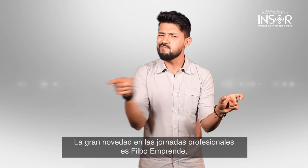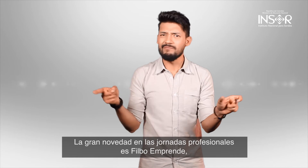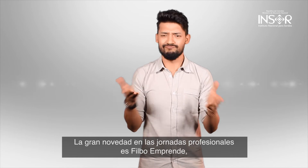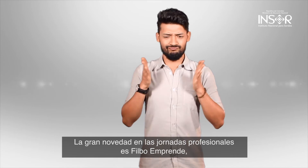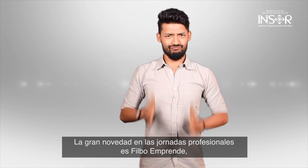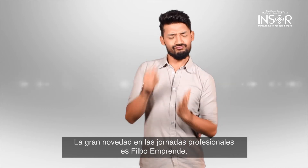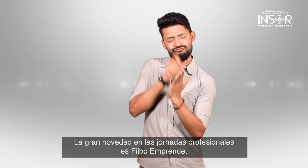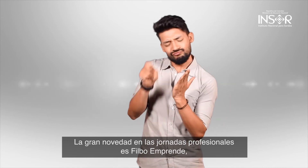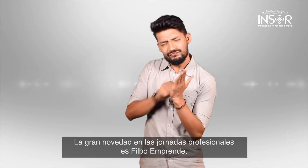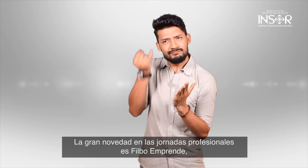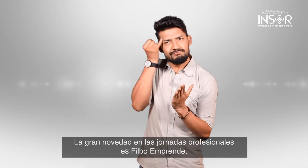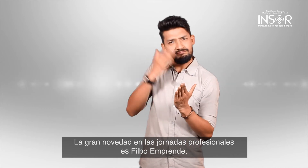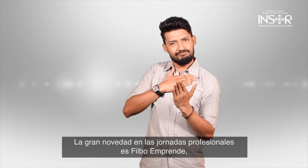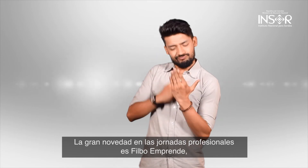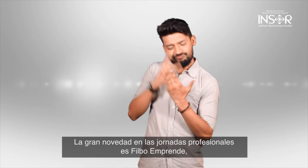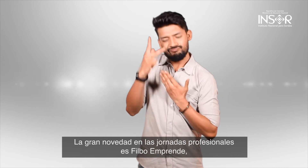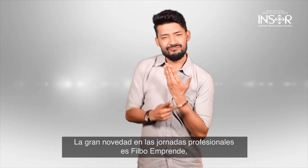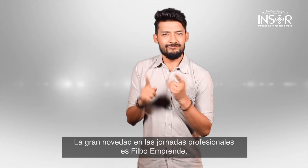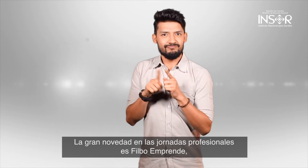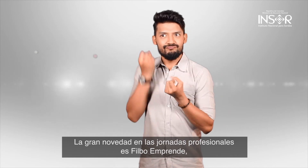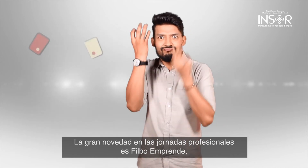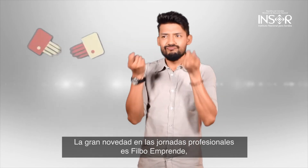La gran novedad en las jornadas profesionales es Filbo Emprende